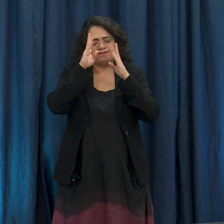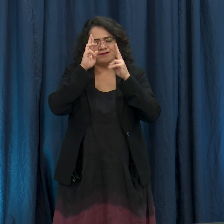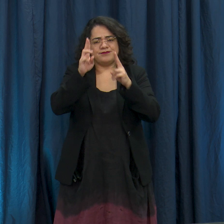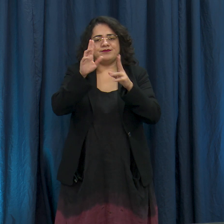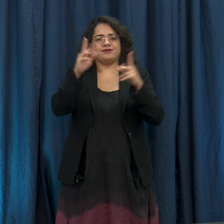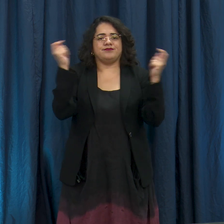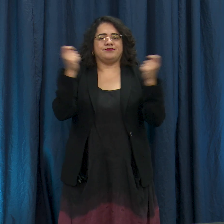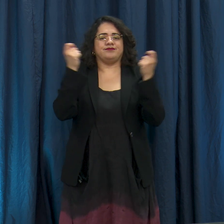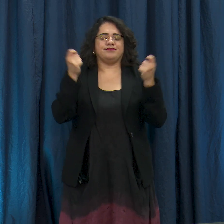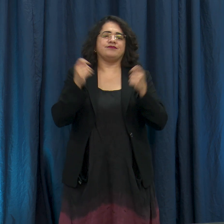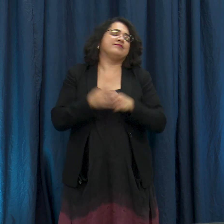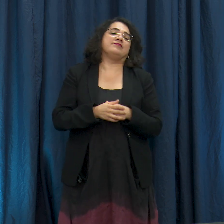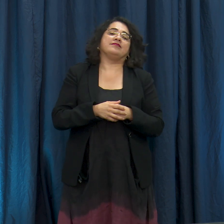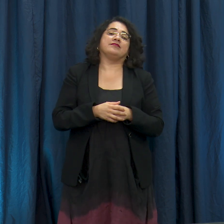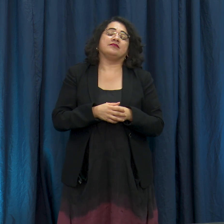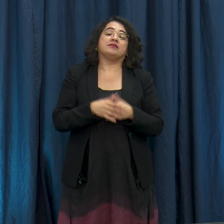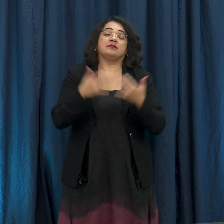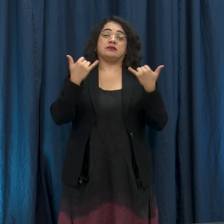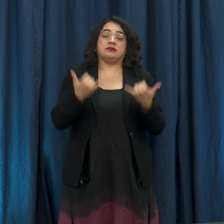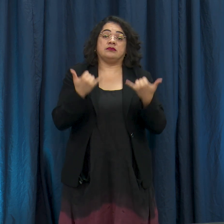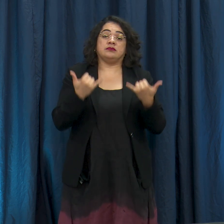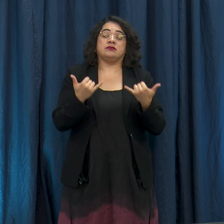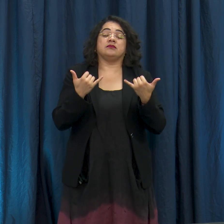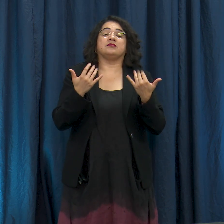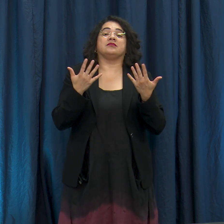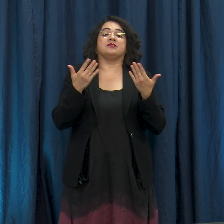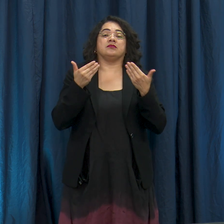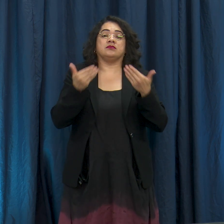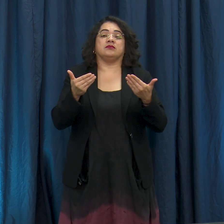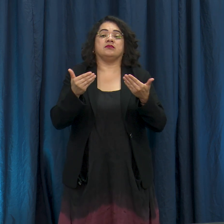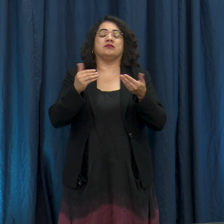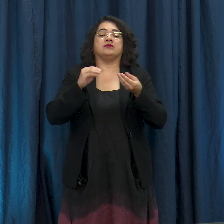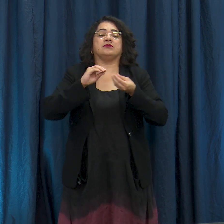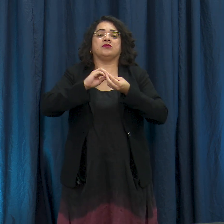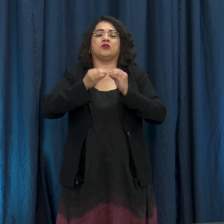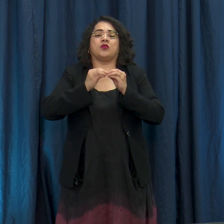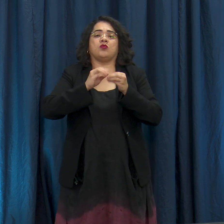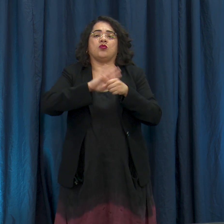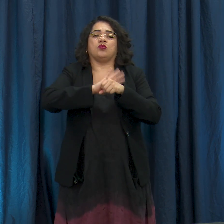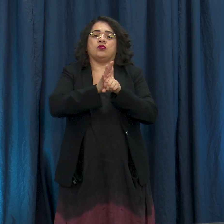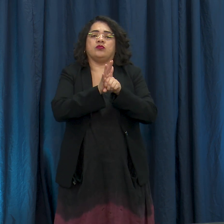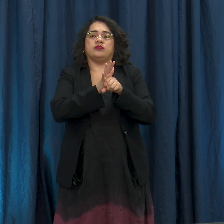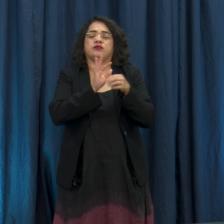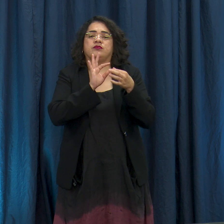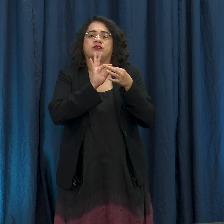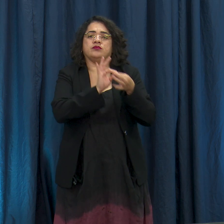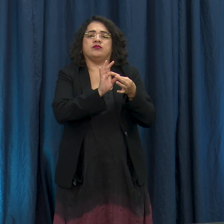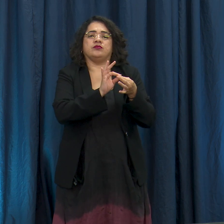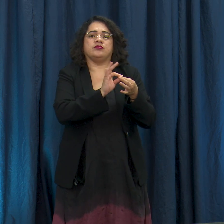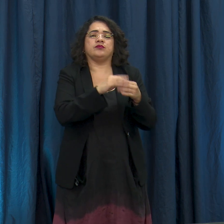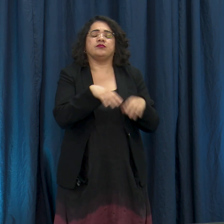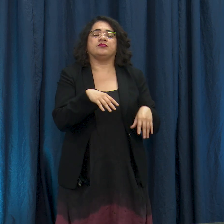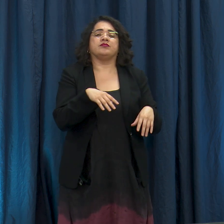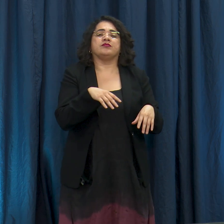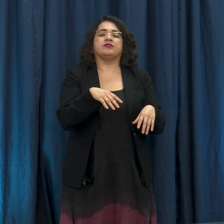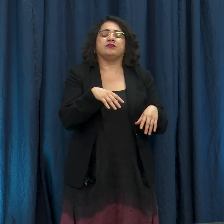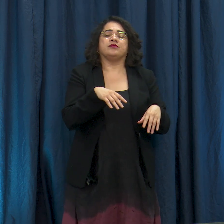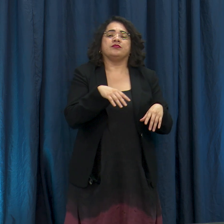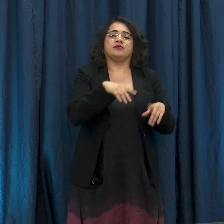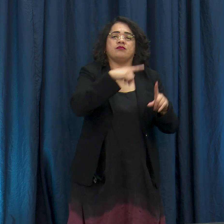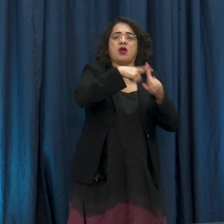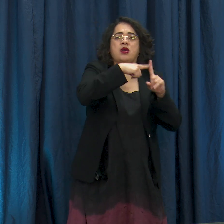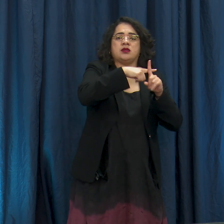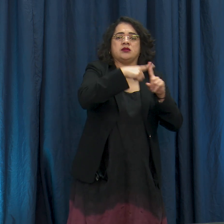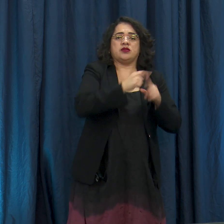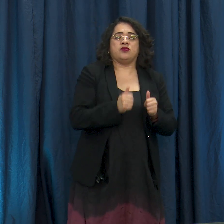gustaría comenzar con una actualización de nuestros números. Hoy tenemos 540 residentes que han